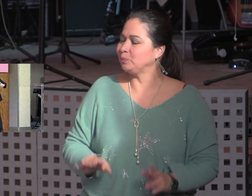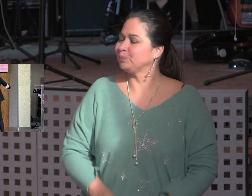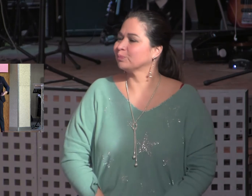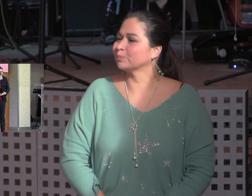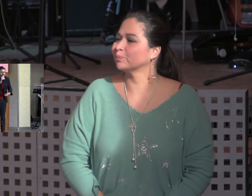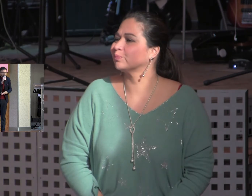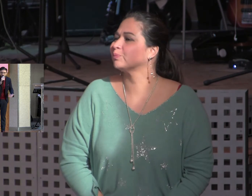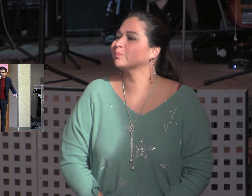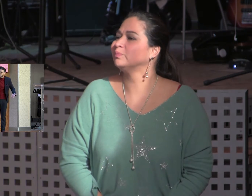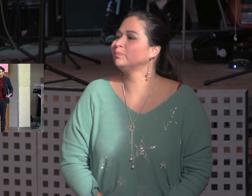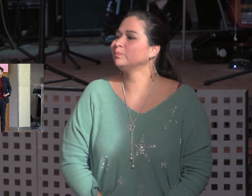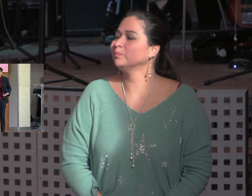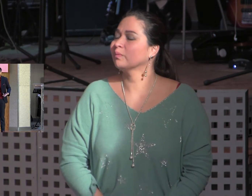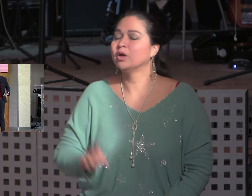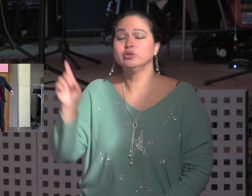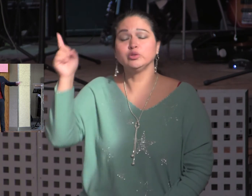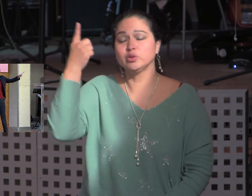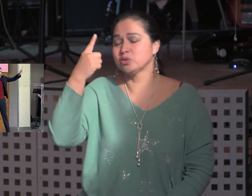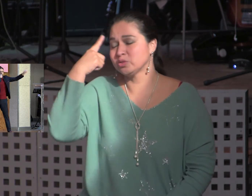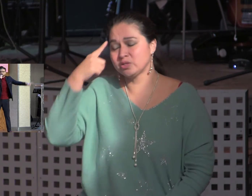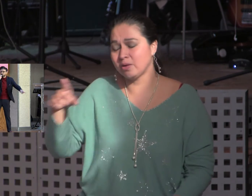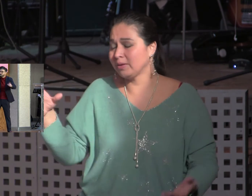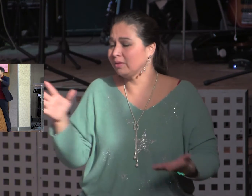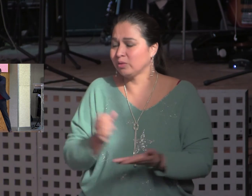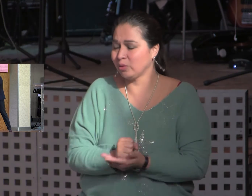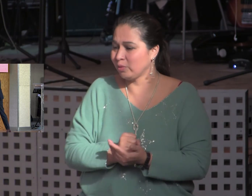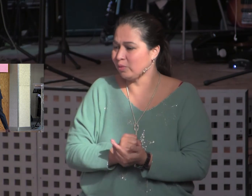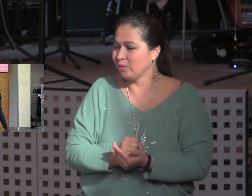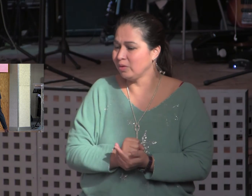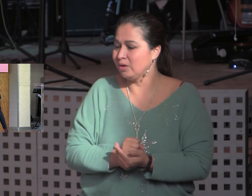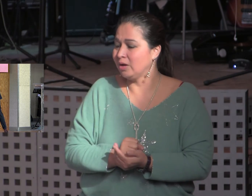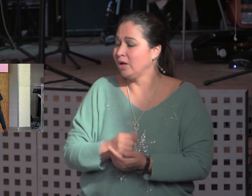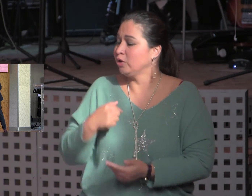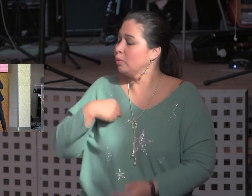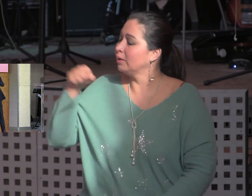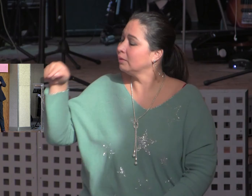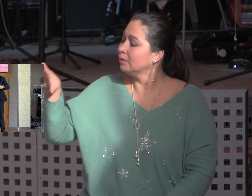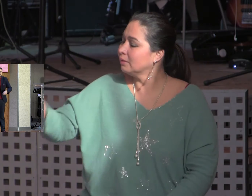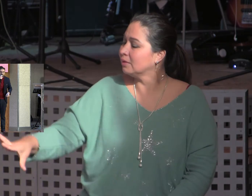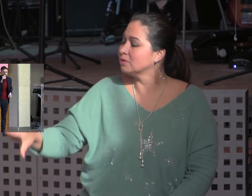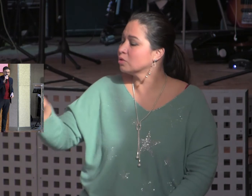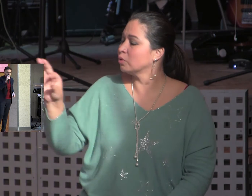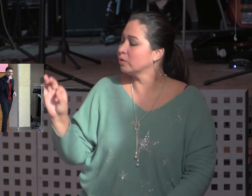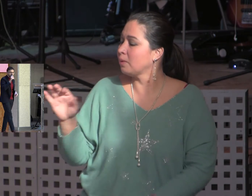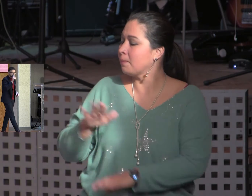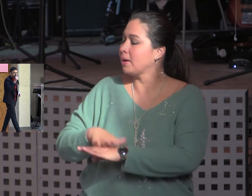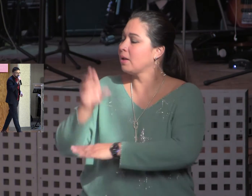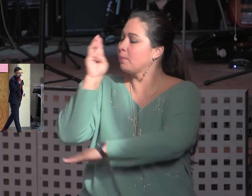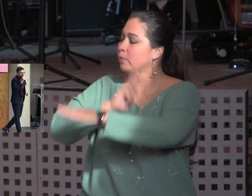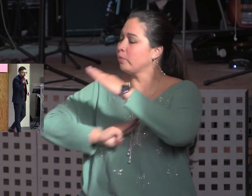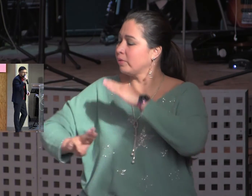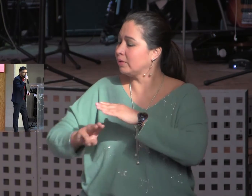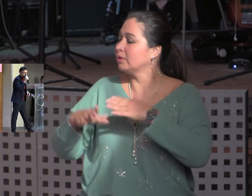huesos. Dios sabe todas las cosas. Pero si yo te escogí por profeta, profetiza.